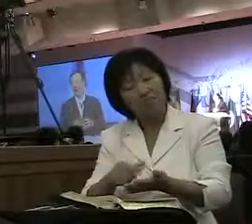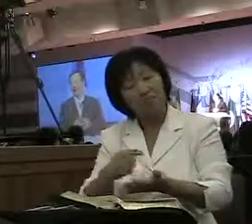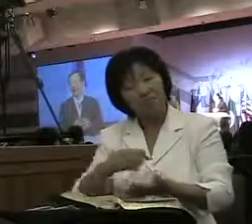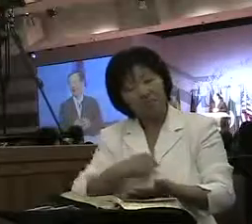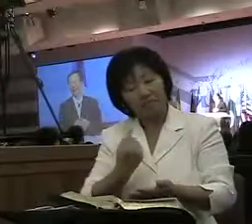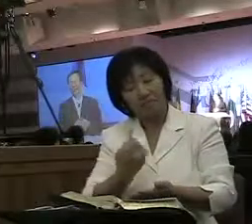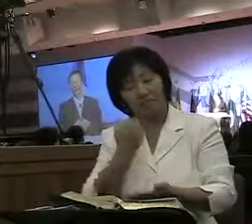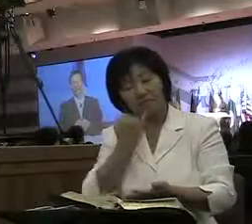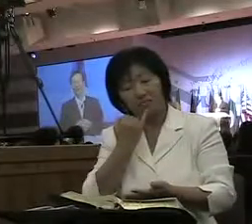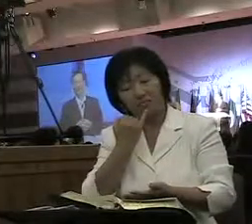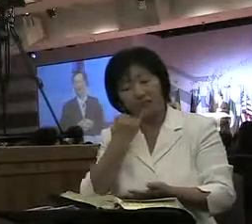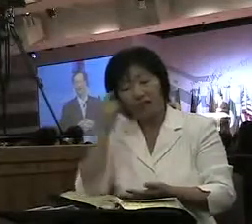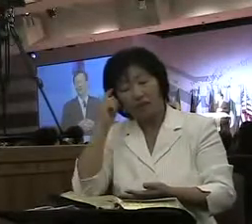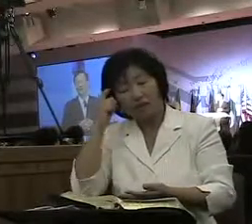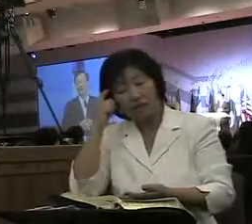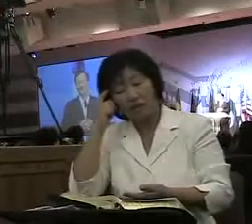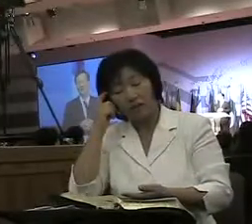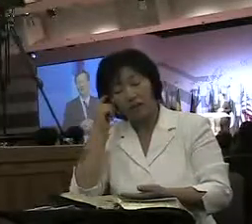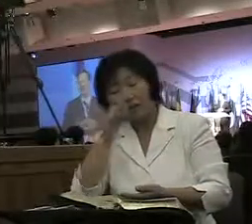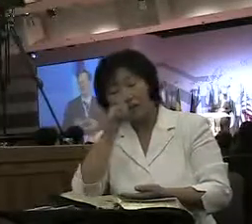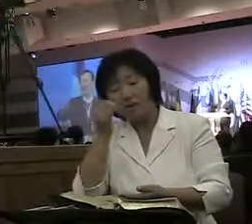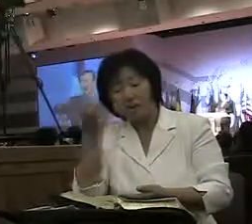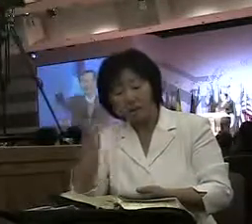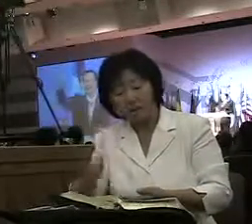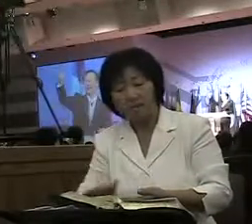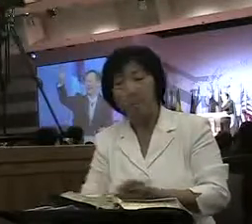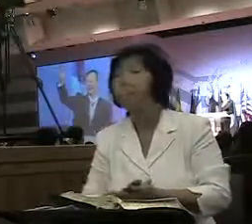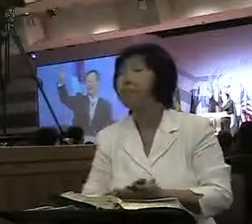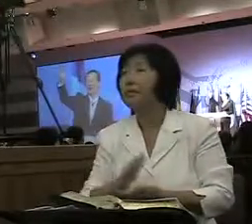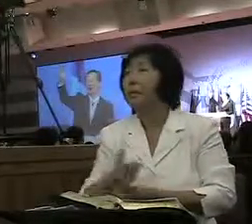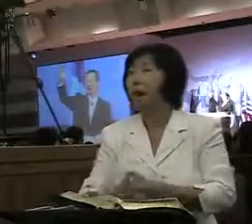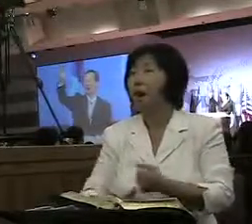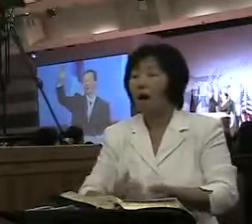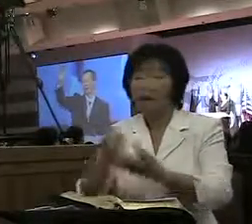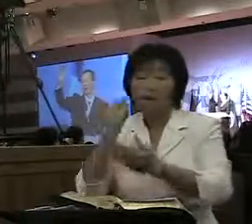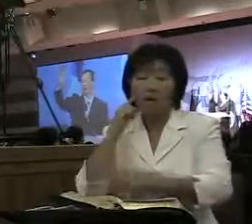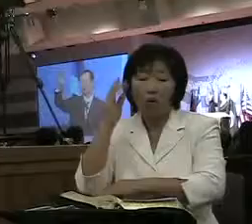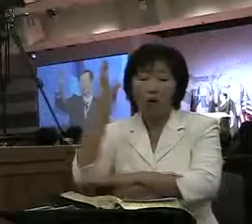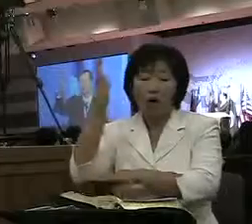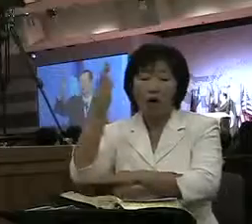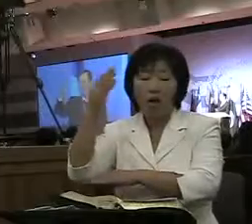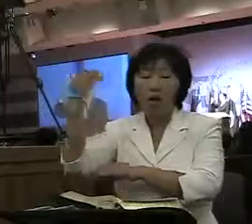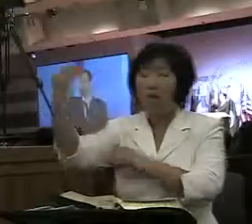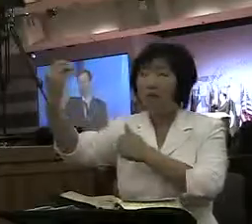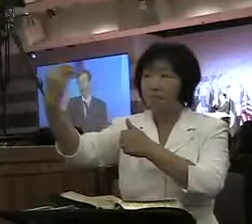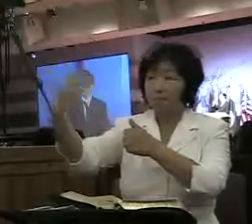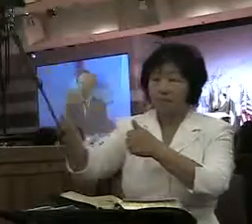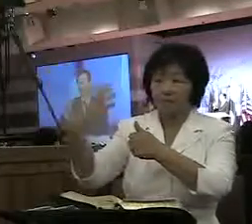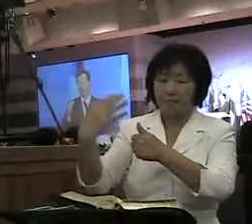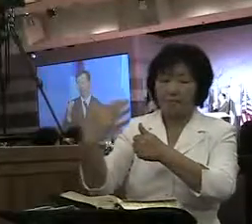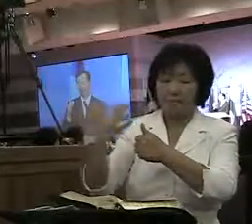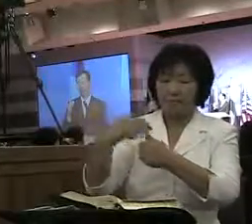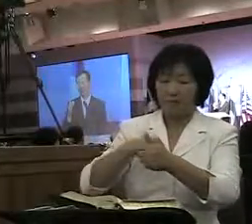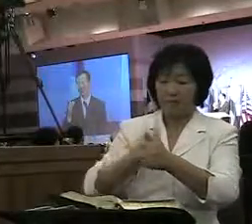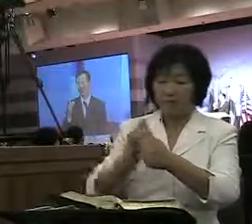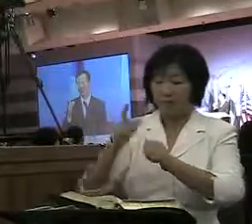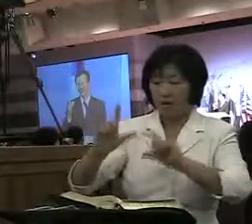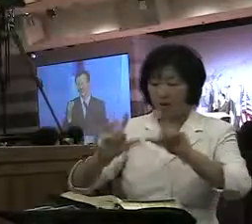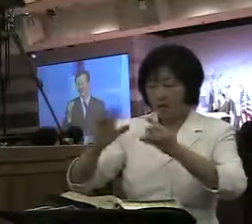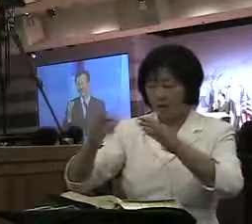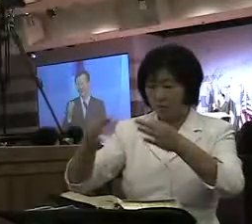괜찮게 생각하고 있었는데 하나님의 영광의 빛에 비추어진 자신의 모습을 보는